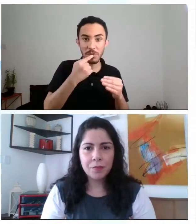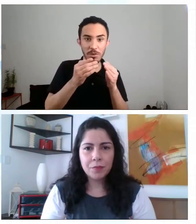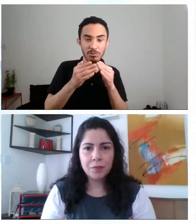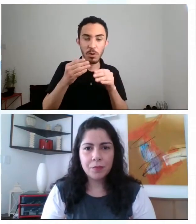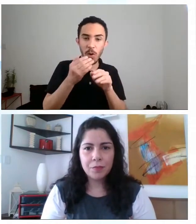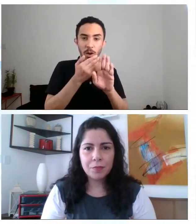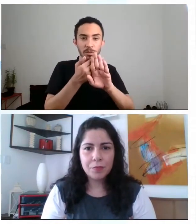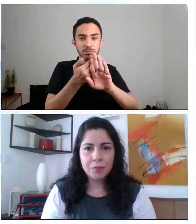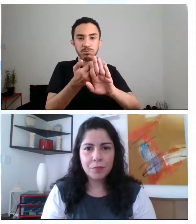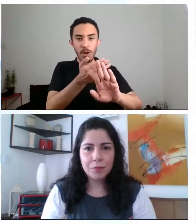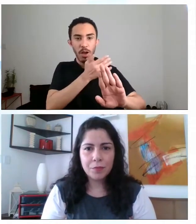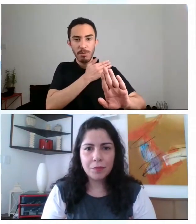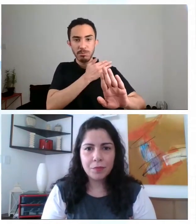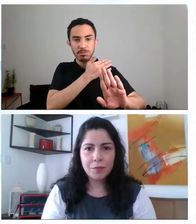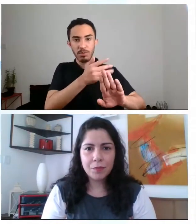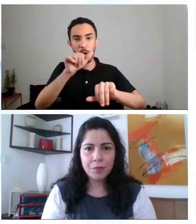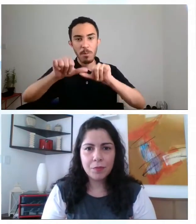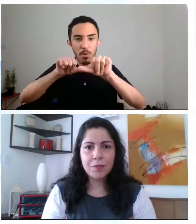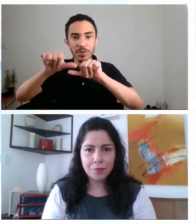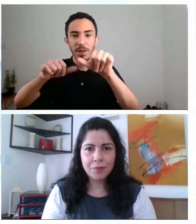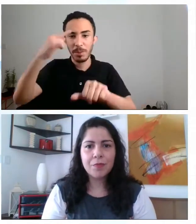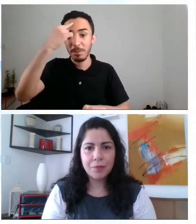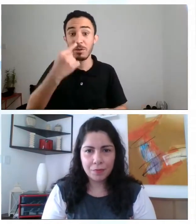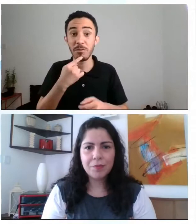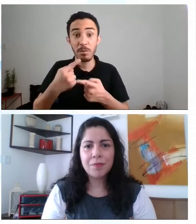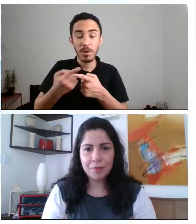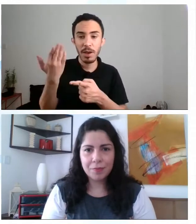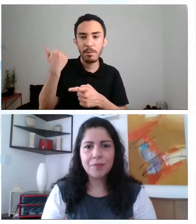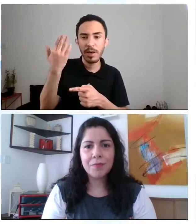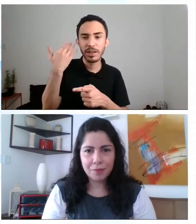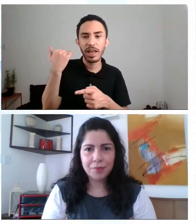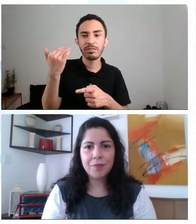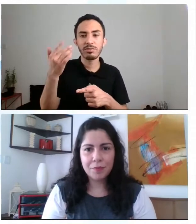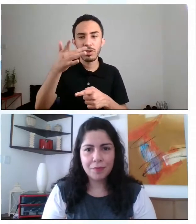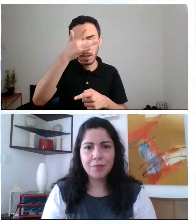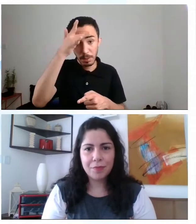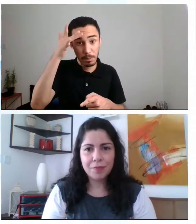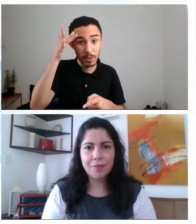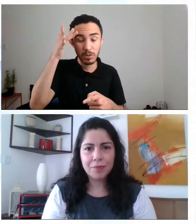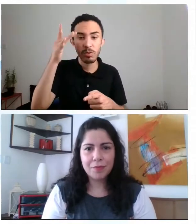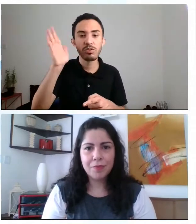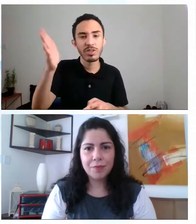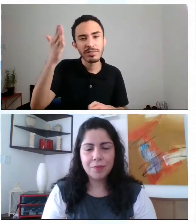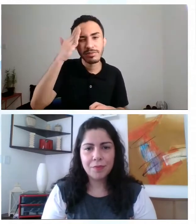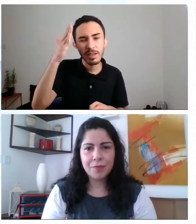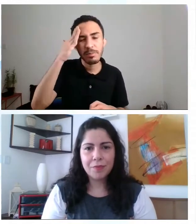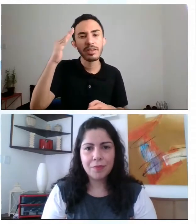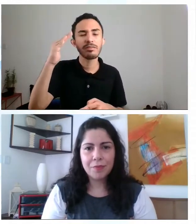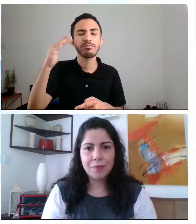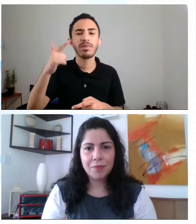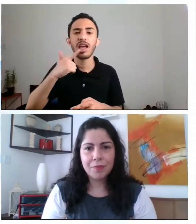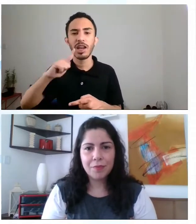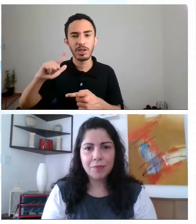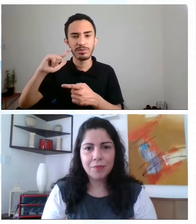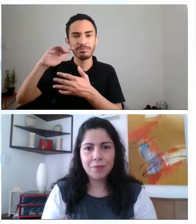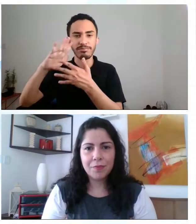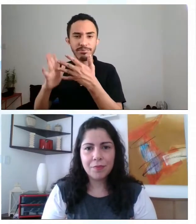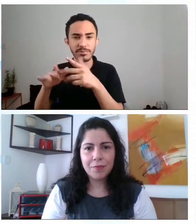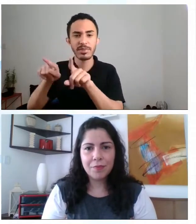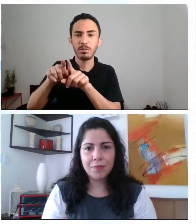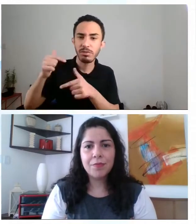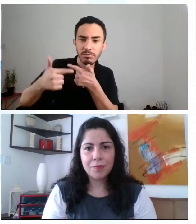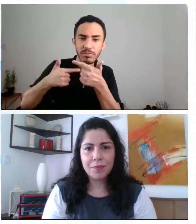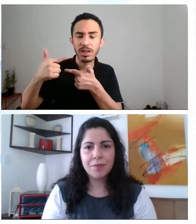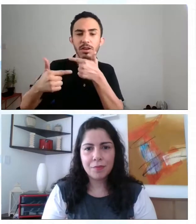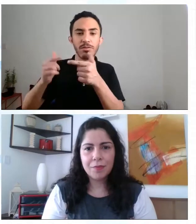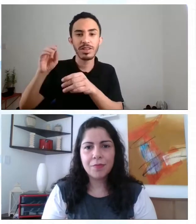longo do tempo. Então, no início, você tinha muitas pessoas que já tinham conhecimento tanto da língua quanto já atuavam na profissão,